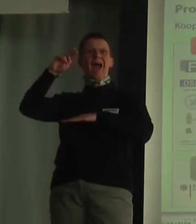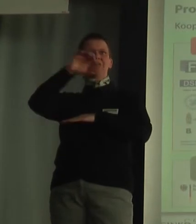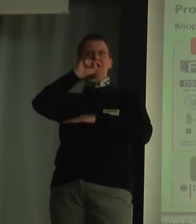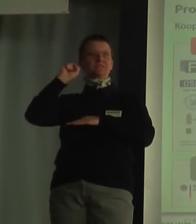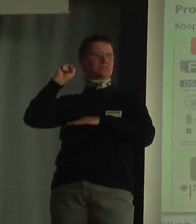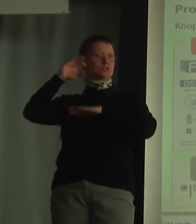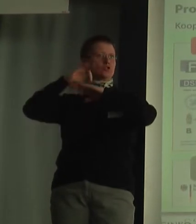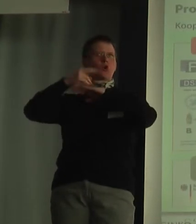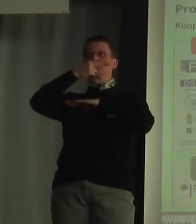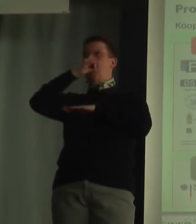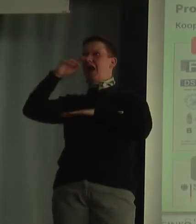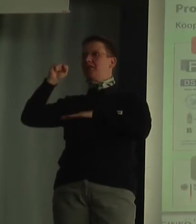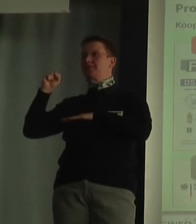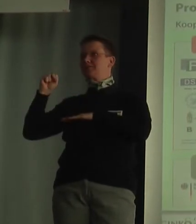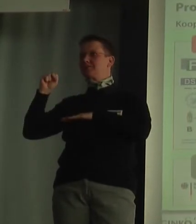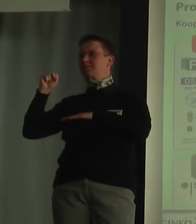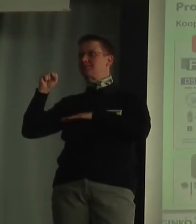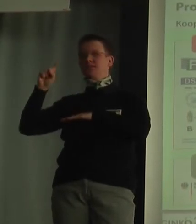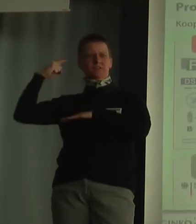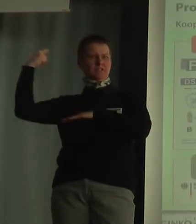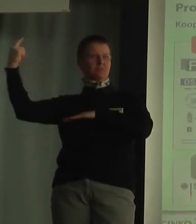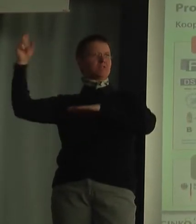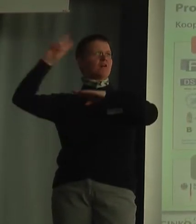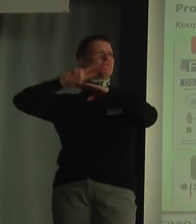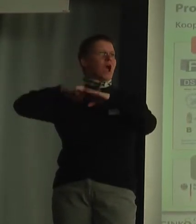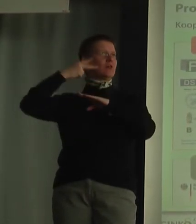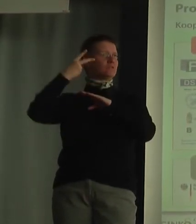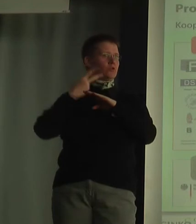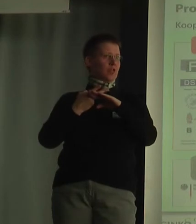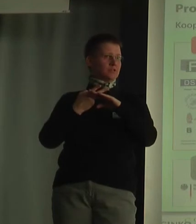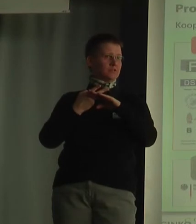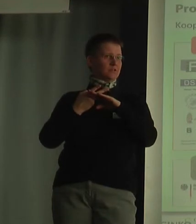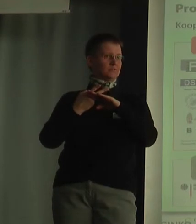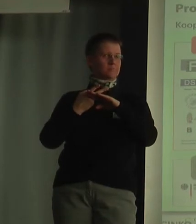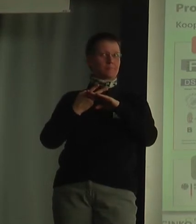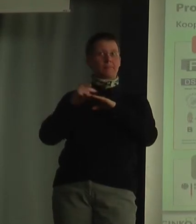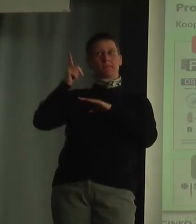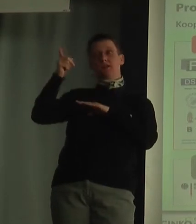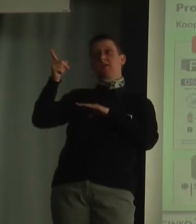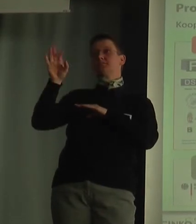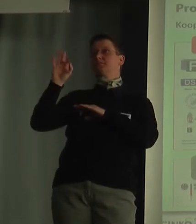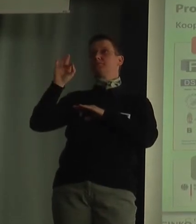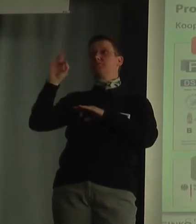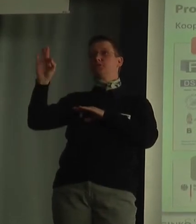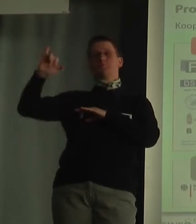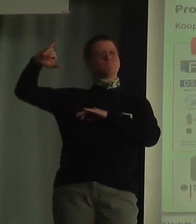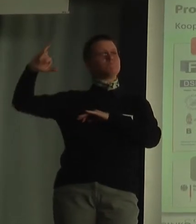Heines ist verantwortlich, sage ich jetzt, verantwortlich dafür, dass dieses Projekt so